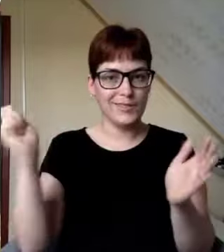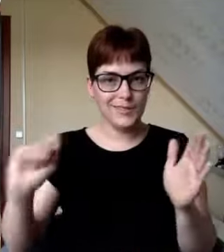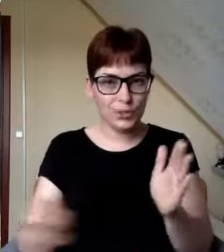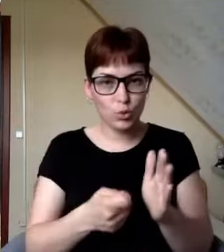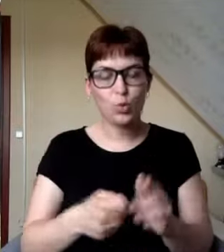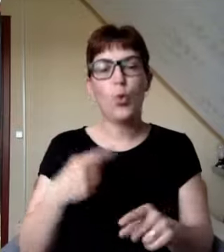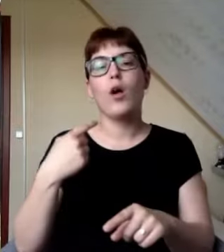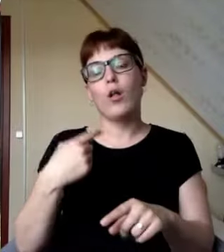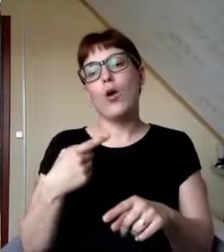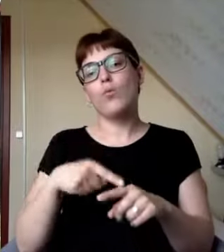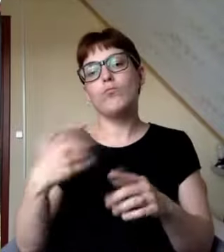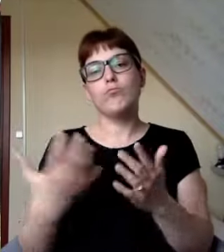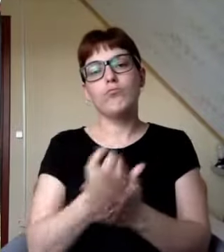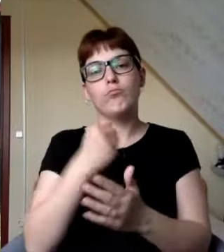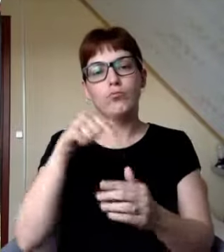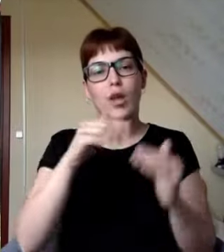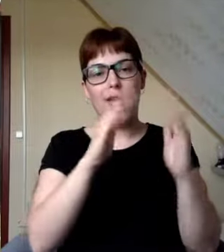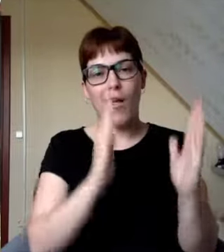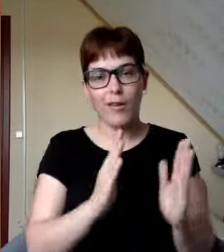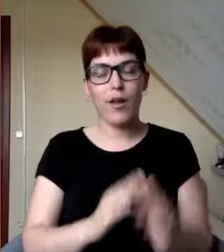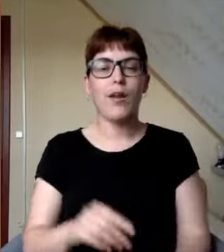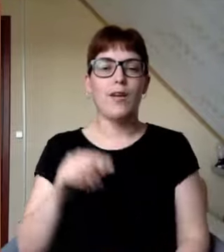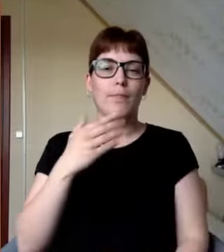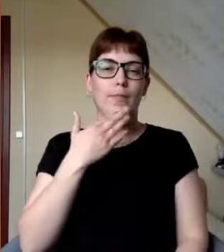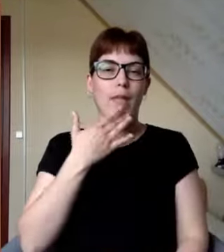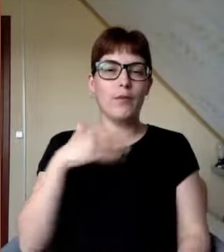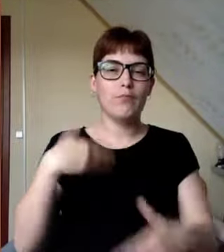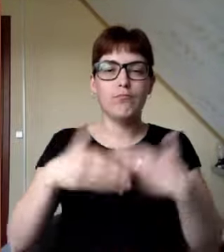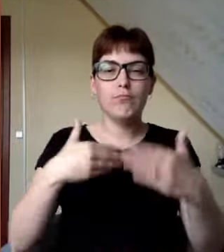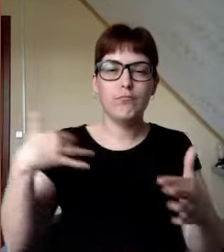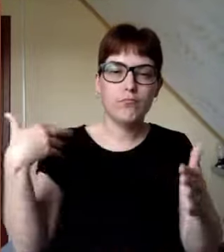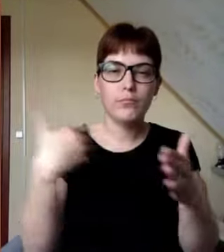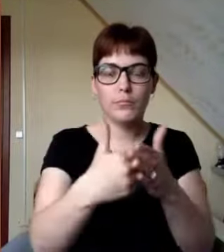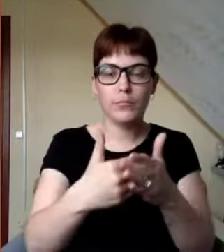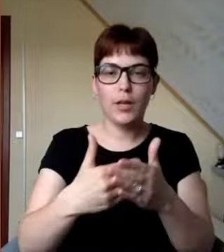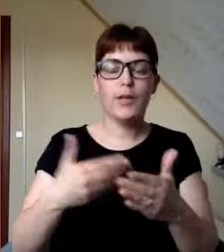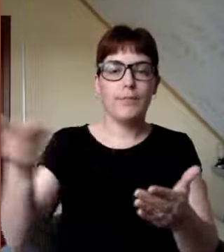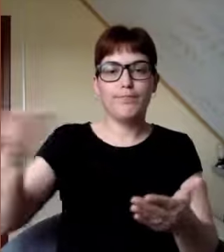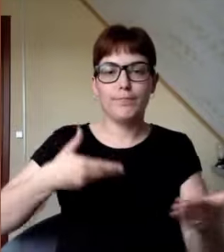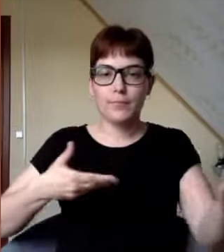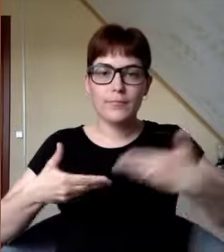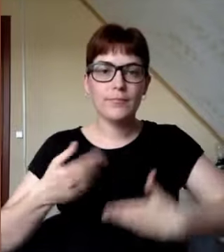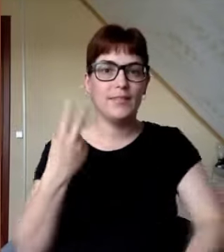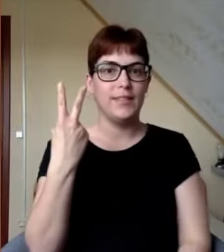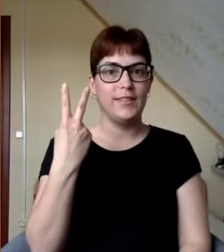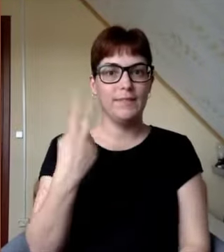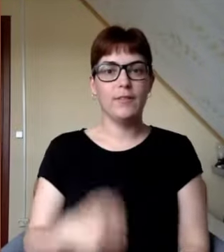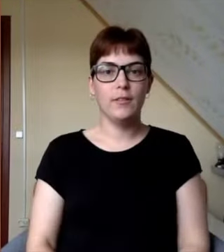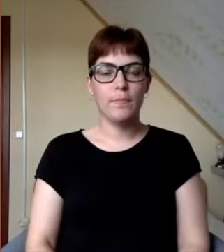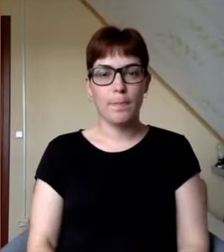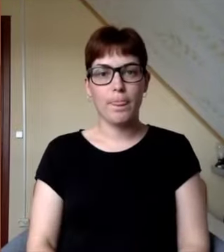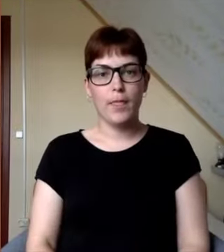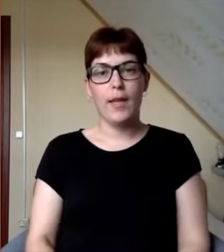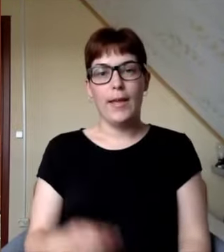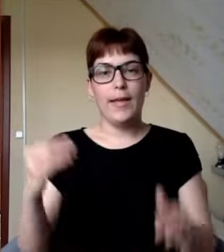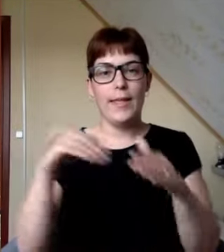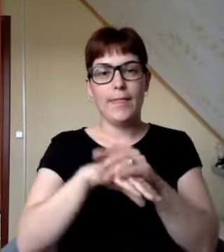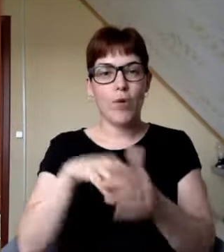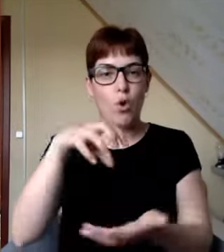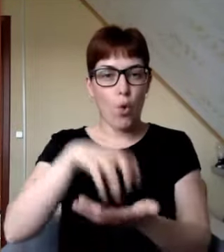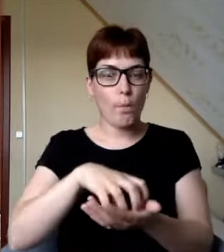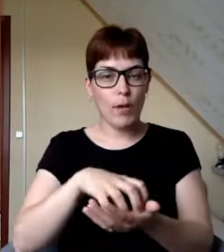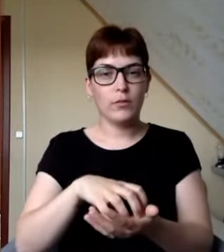limbažielā 8. Noteiktajā termiņā pieteikumu izsolē iesniedza divi pretendenti. Investīcija objekta